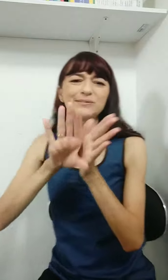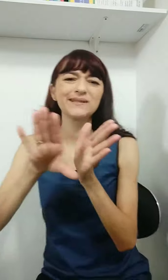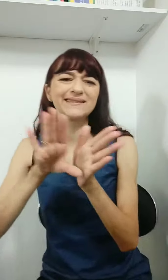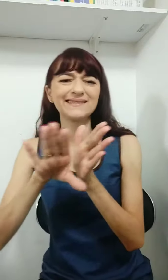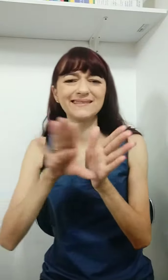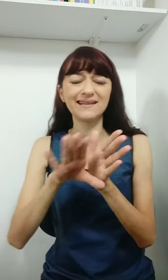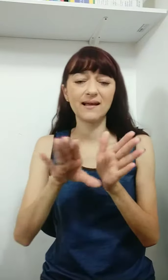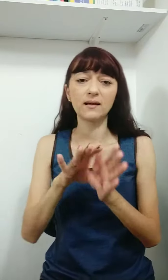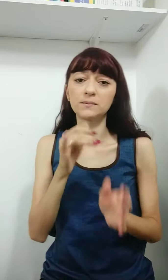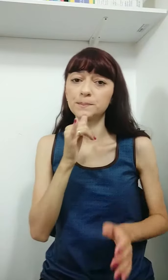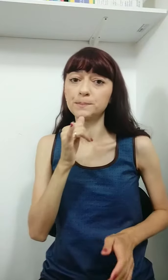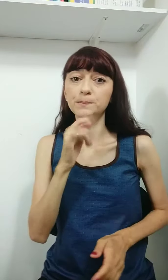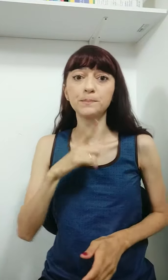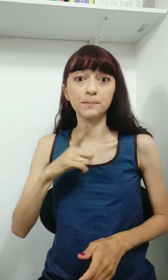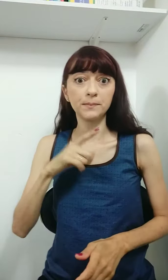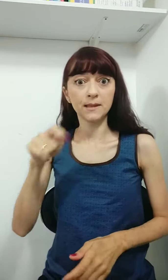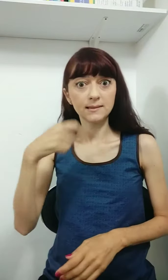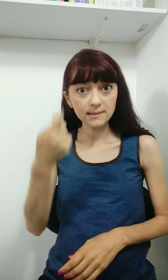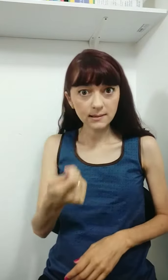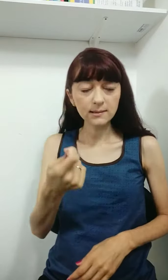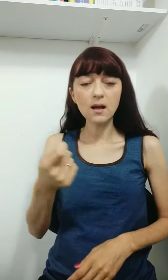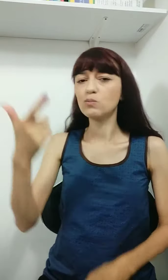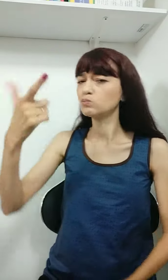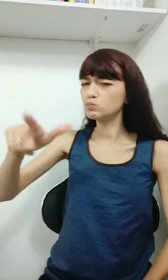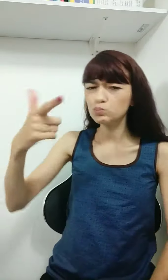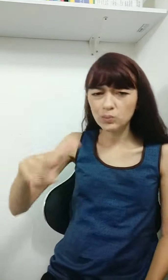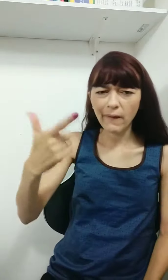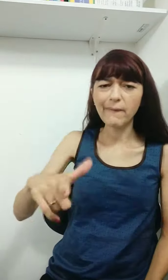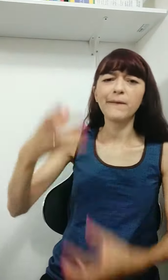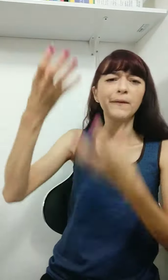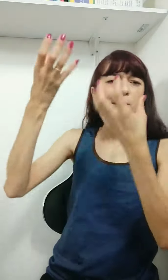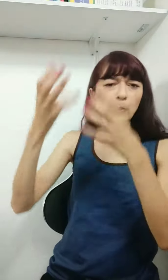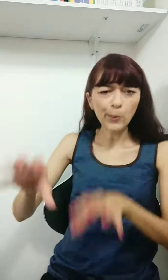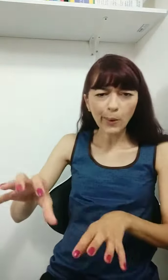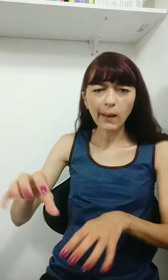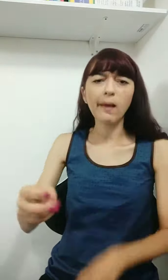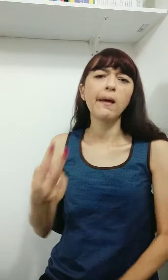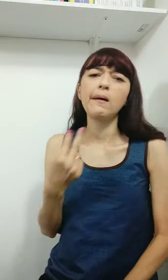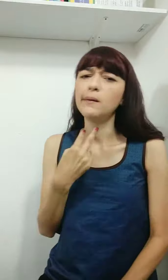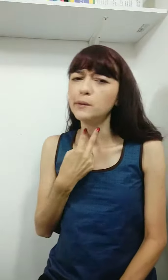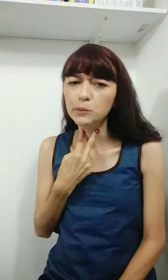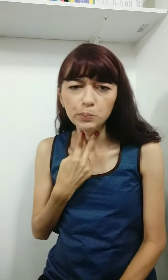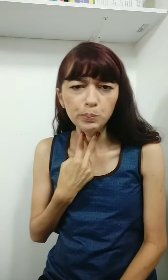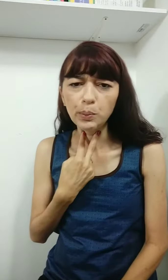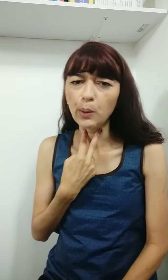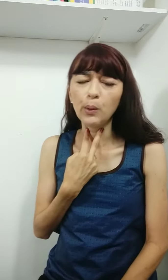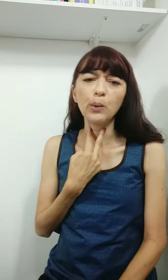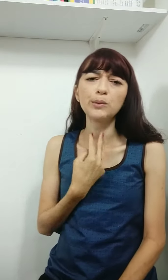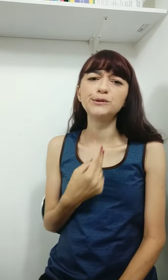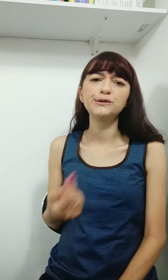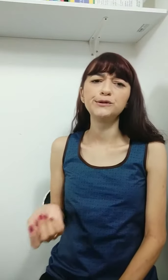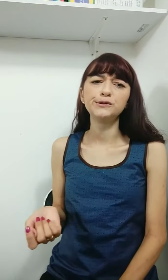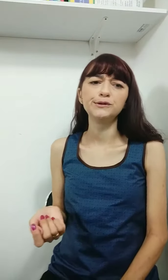as pessoas utilizam o português sinalizado na hora de fazer uma negação. Olha só, a gente já tem o sinal de não tem, não quero, não